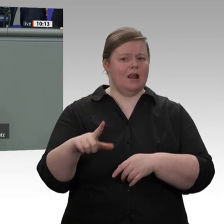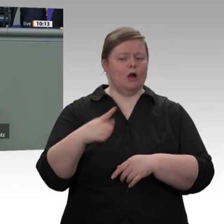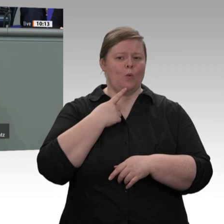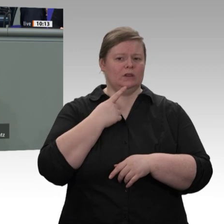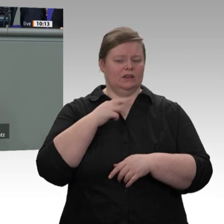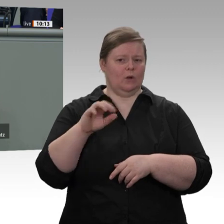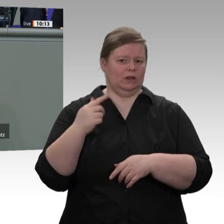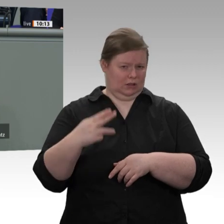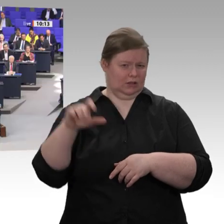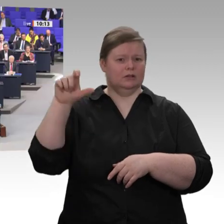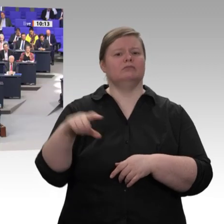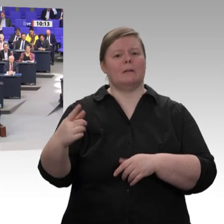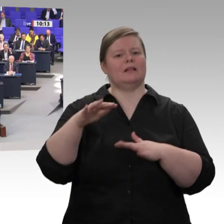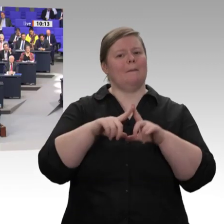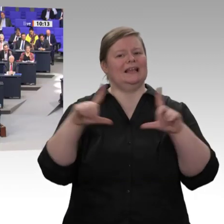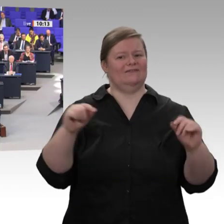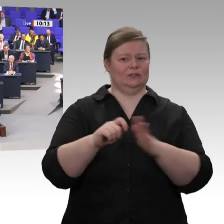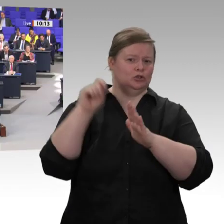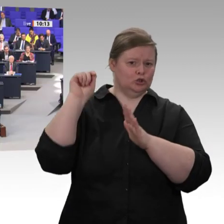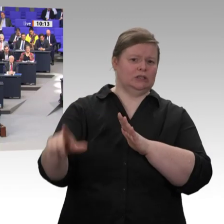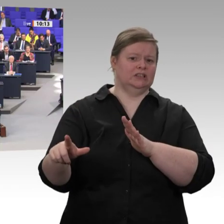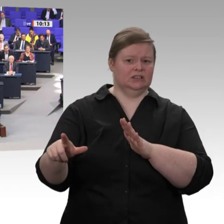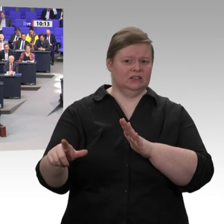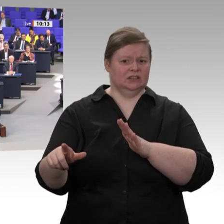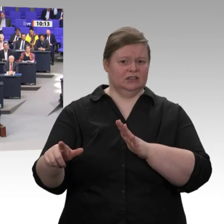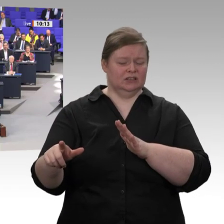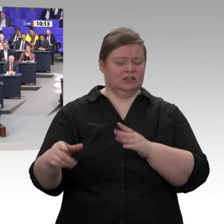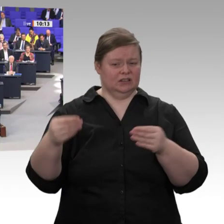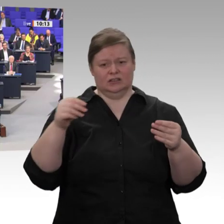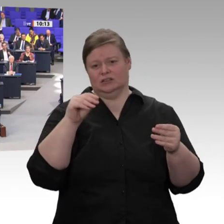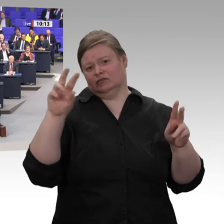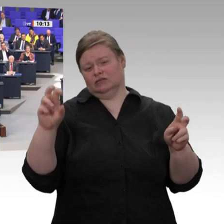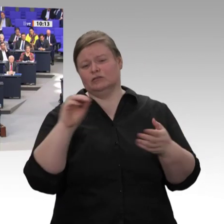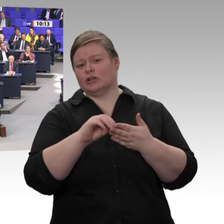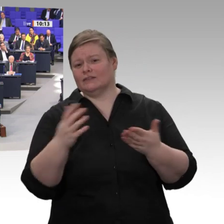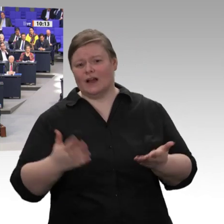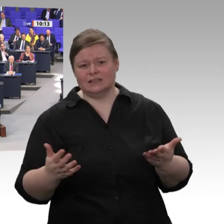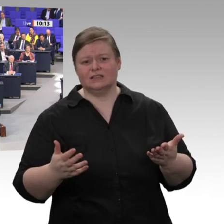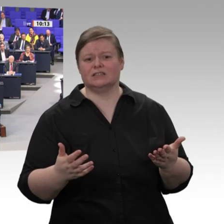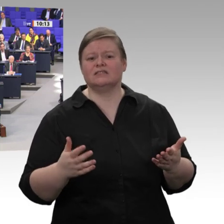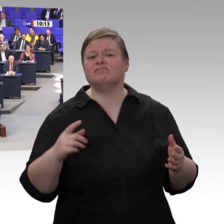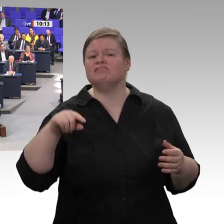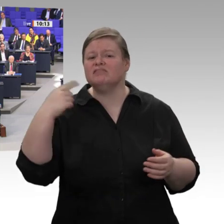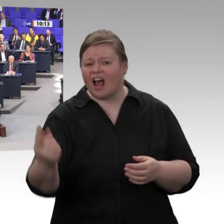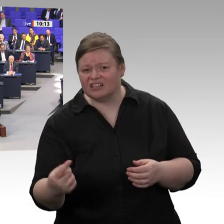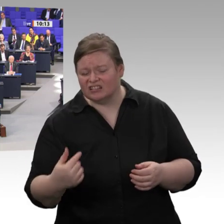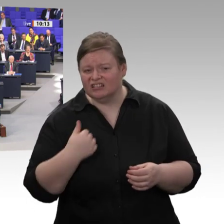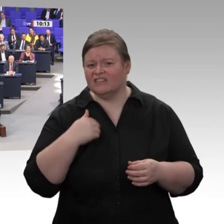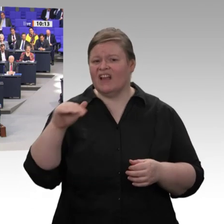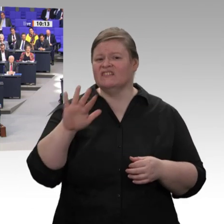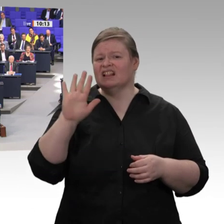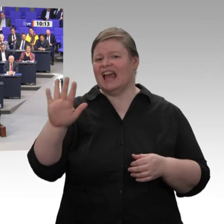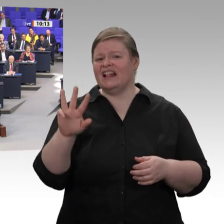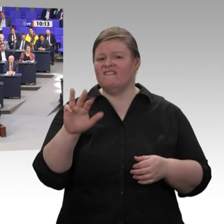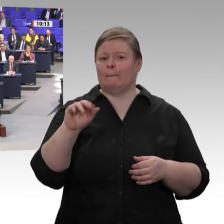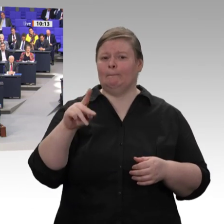Gerechter Zorn. Das war der Zwischenruf aus Ihrer Fraktion. Sie können es nachlesen und das ist einfach nur